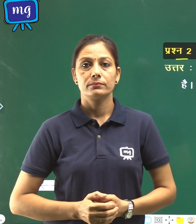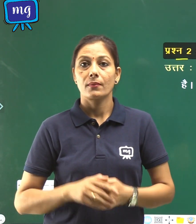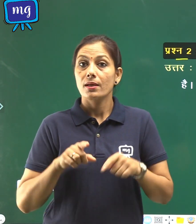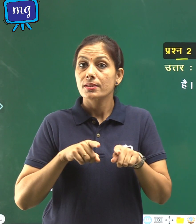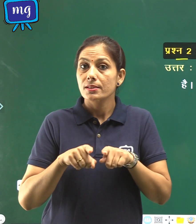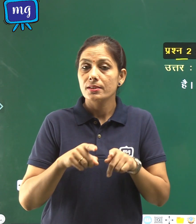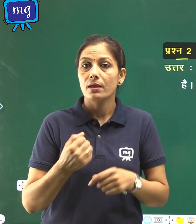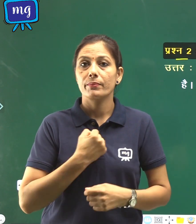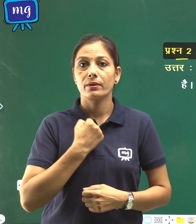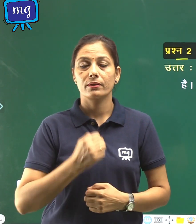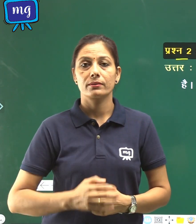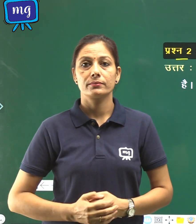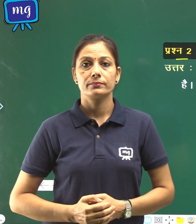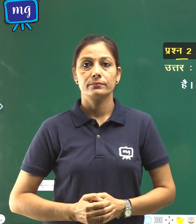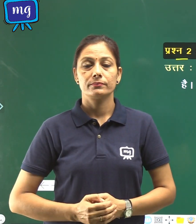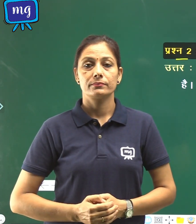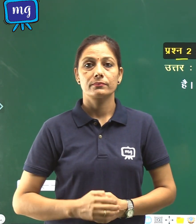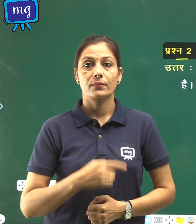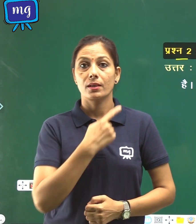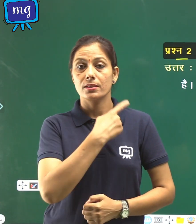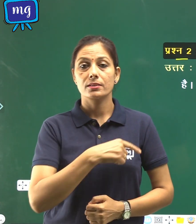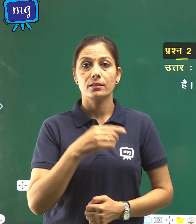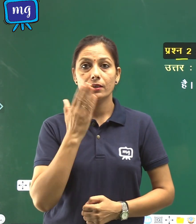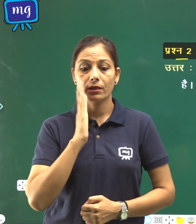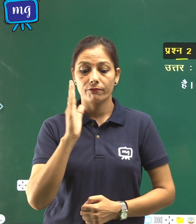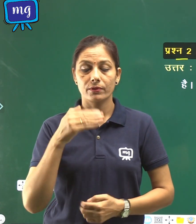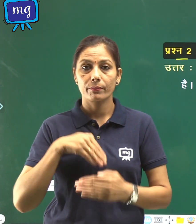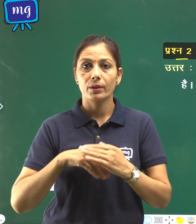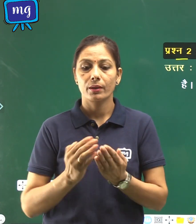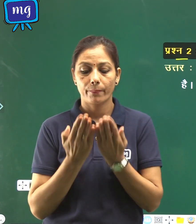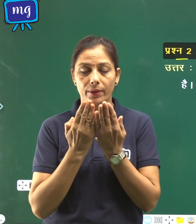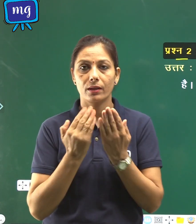जैसा हमने इस कविता में पढ़ा,